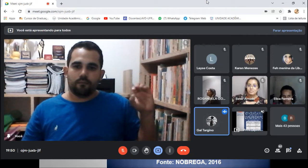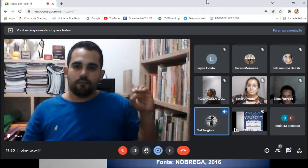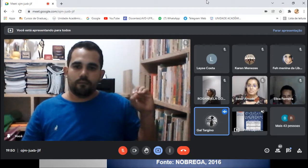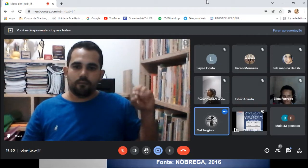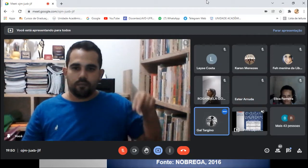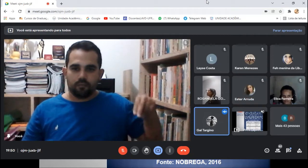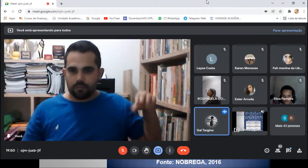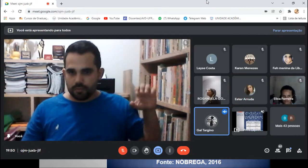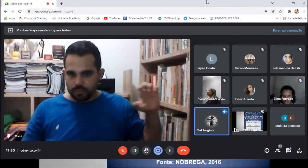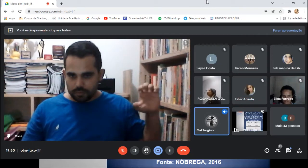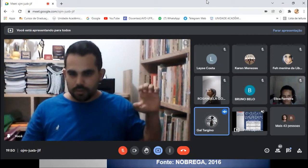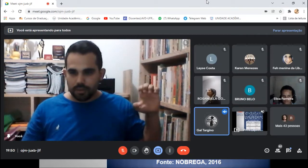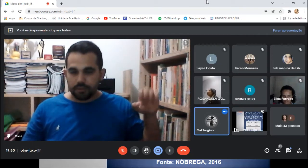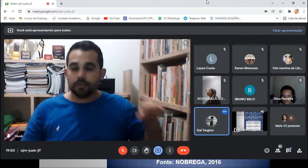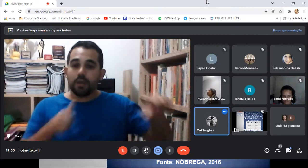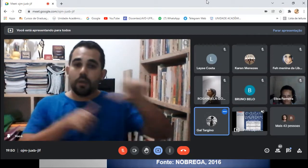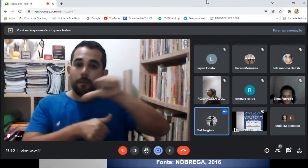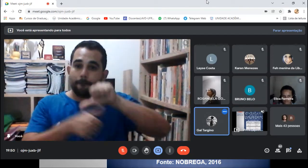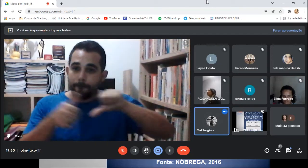são fonemas.